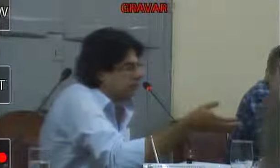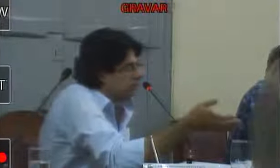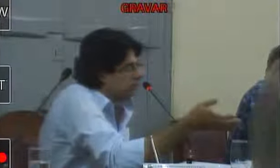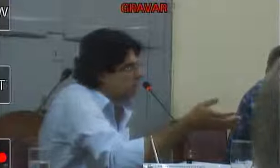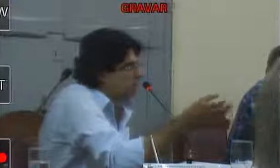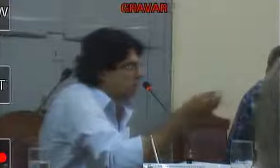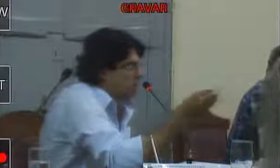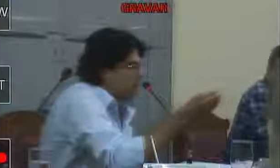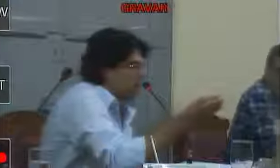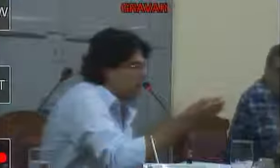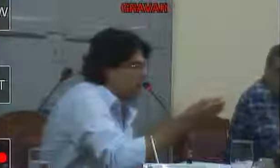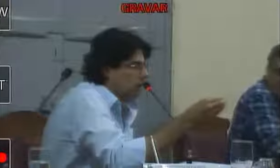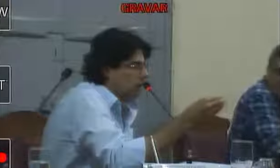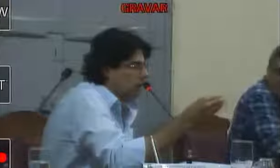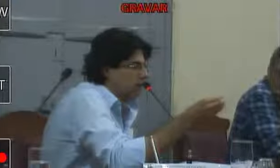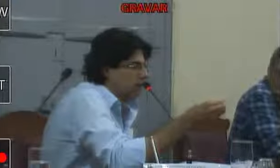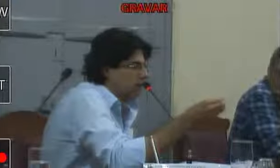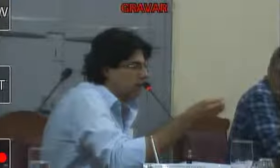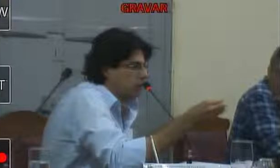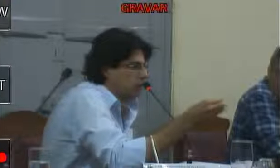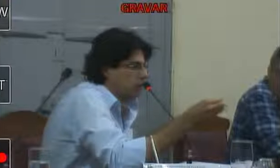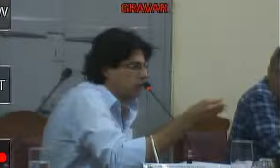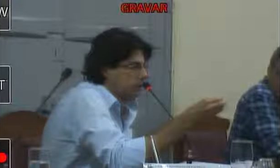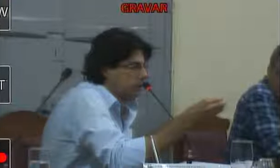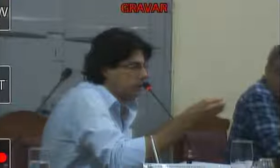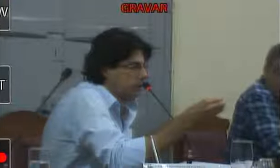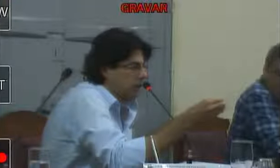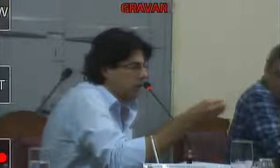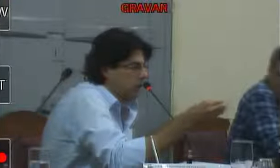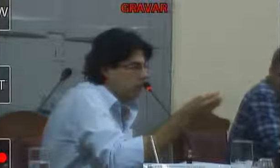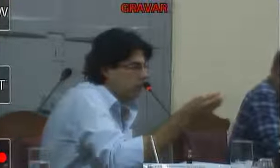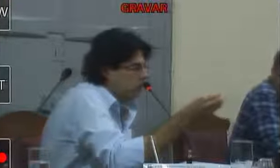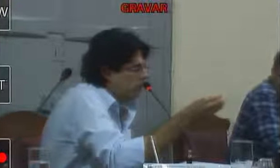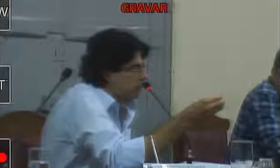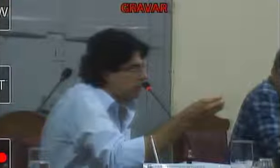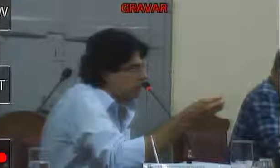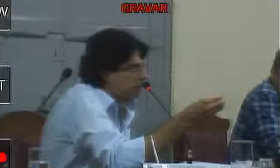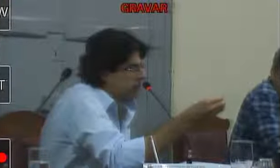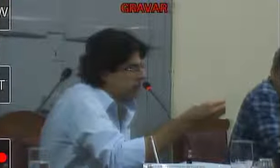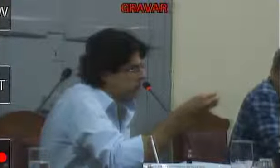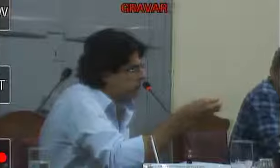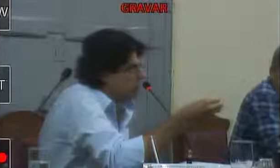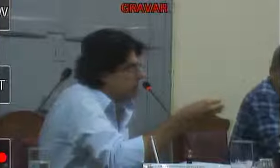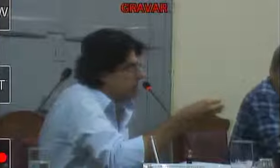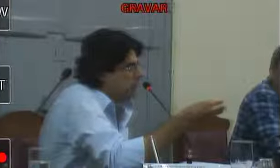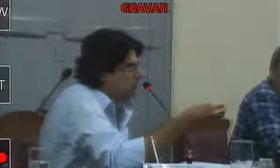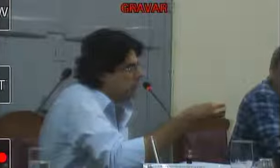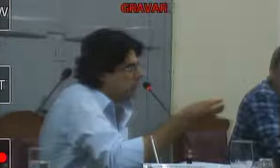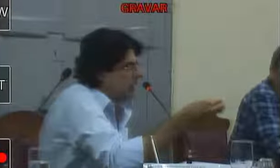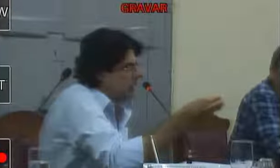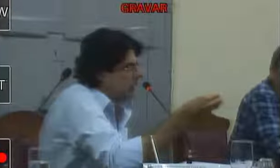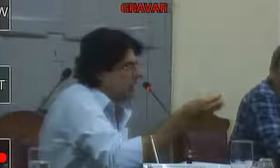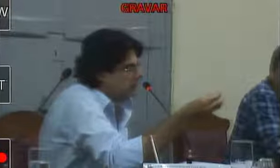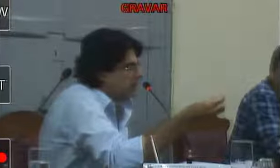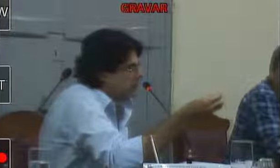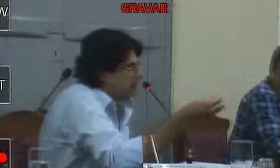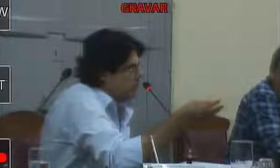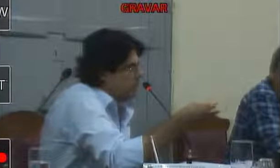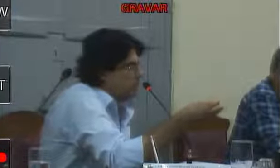maneira desigual. Então, fica uma coisa assim, ruim para nós vereadores aqui, que estamos no final da linha, e acaba